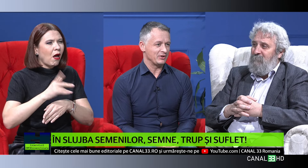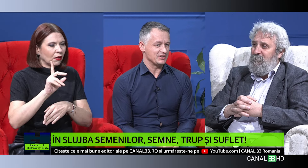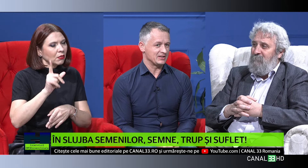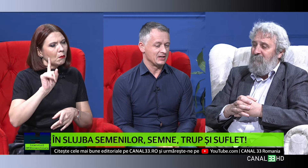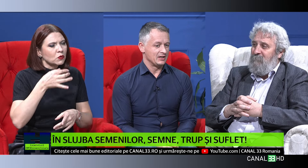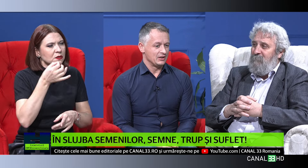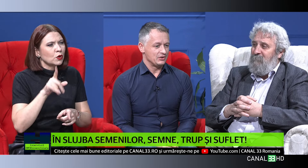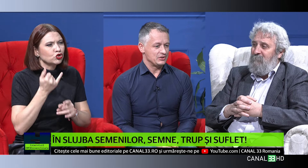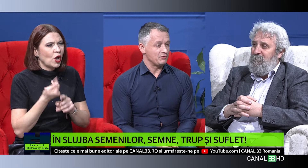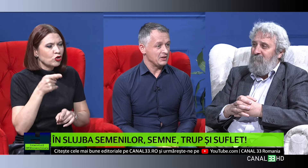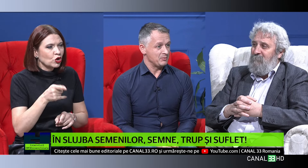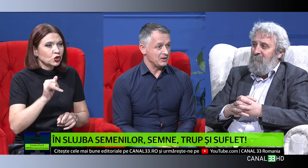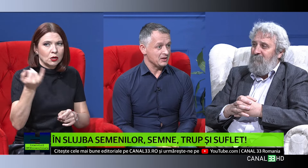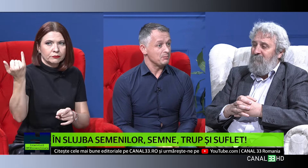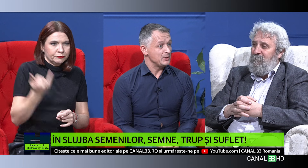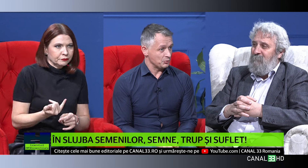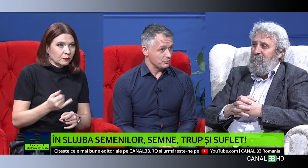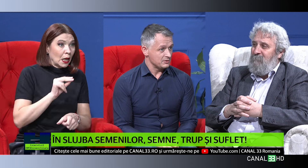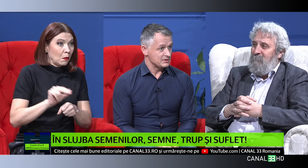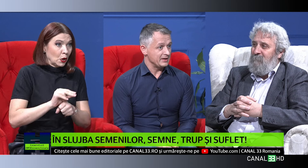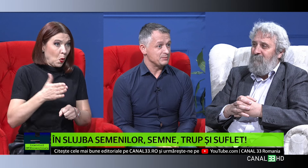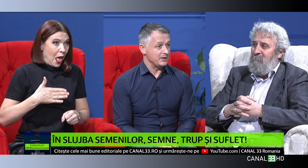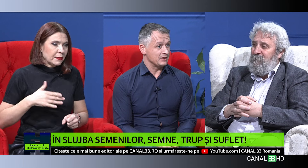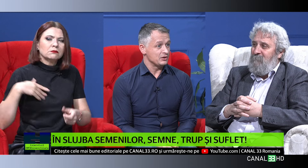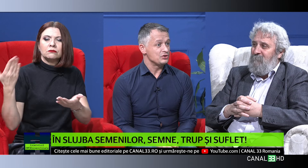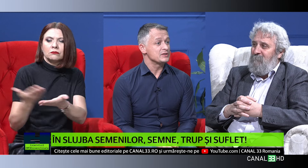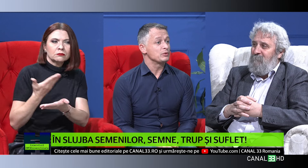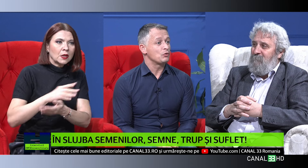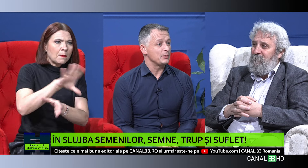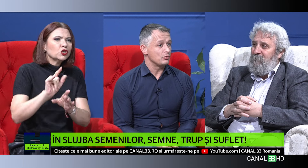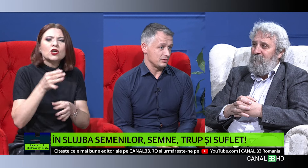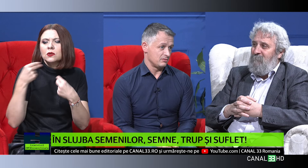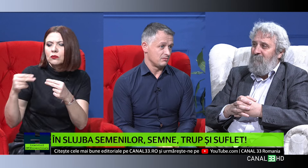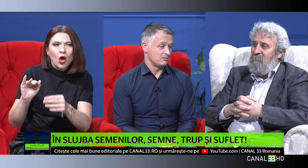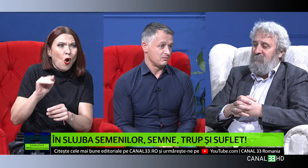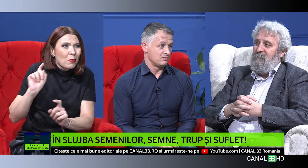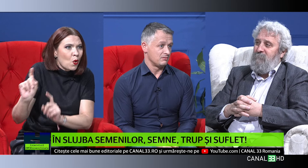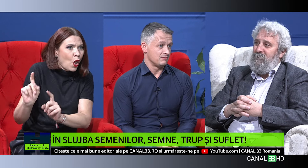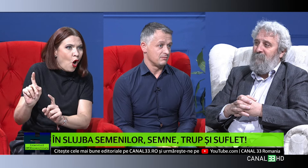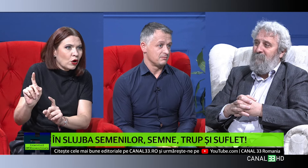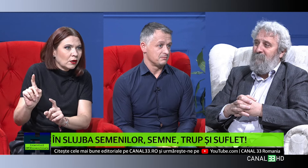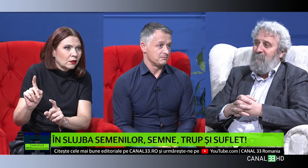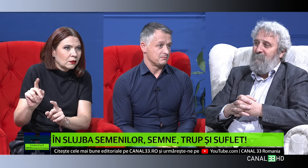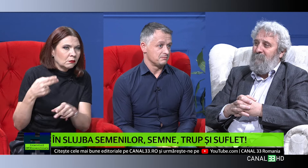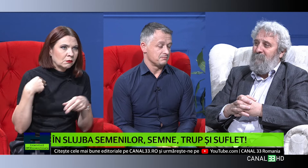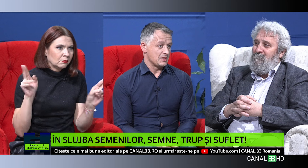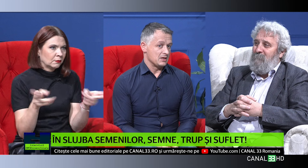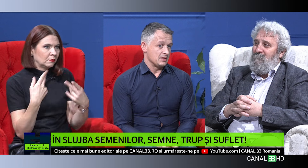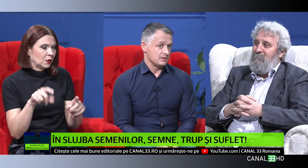felul acesta. Și au venit la mine în birou să le explic ce spune copilul lor. Incredibil.